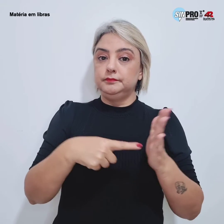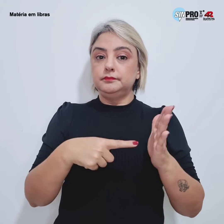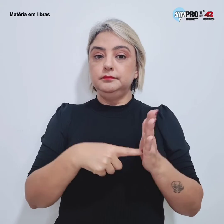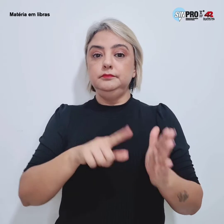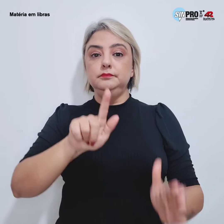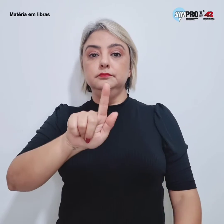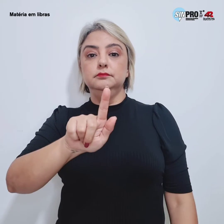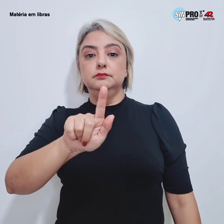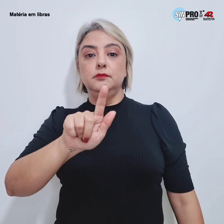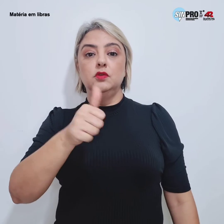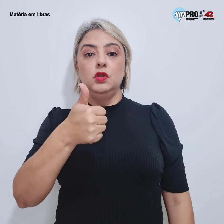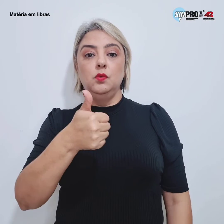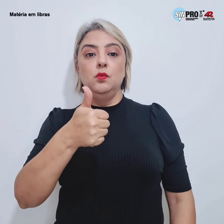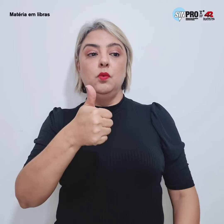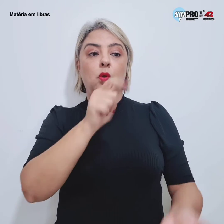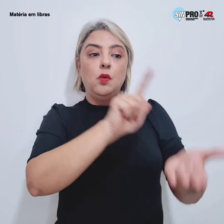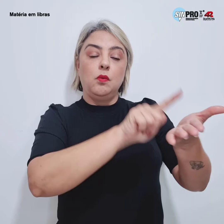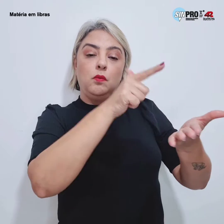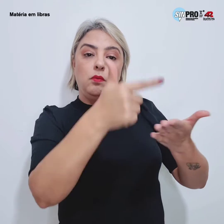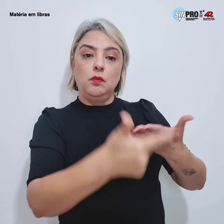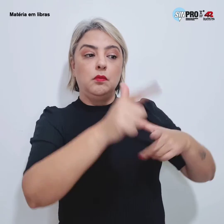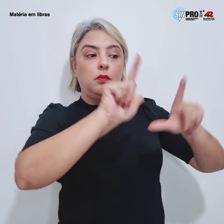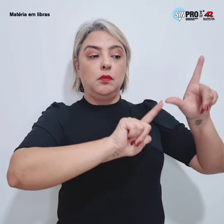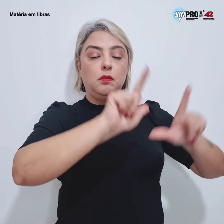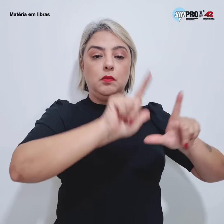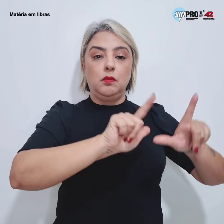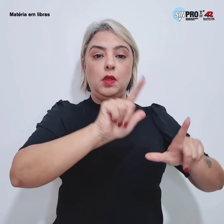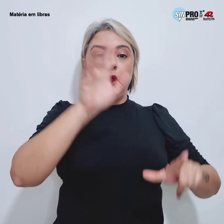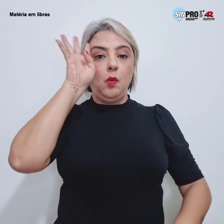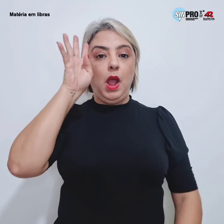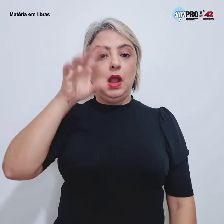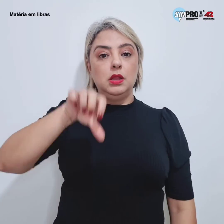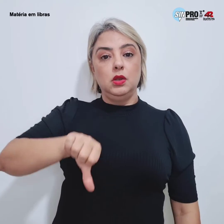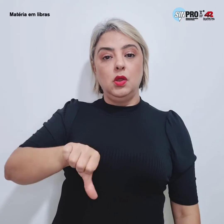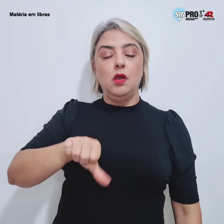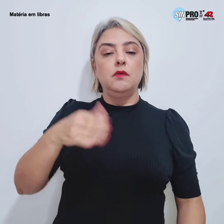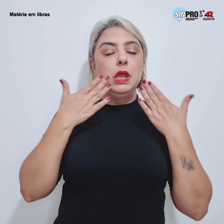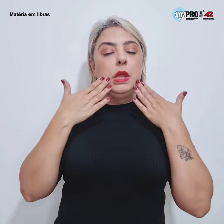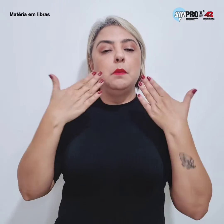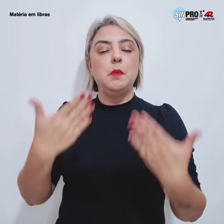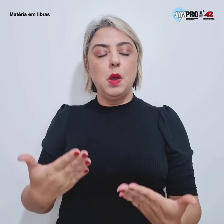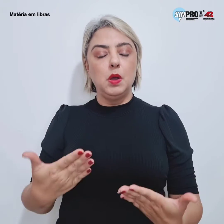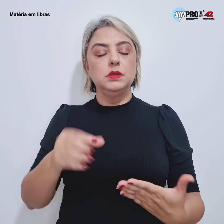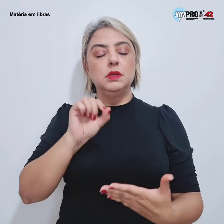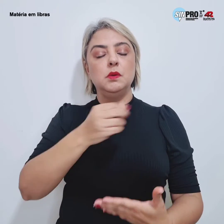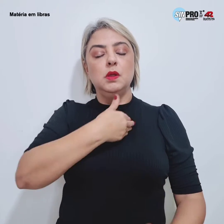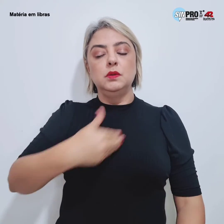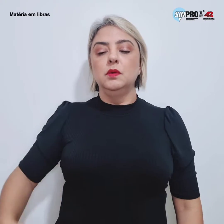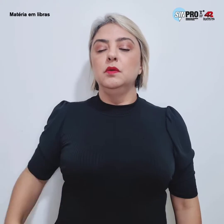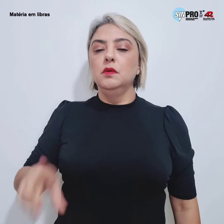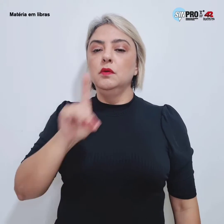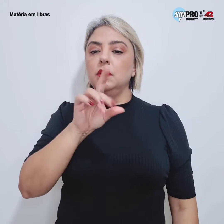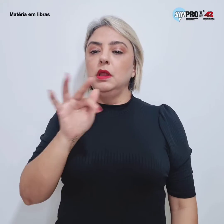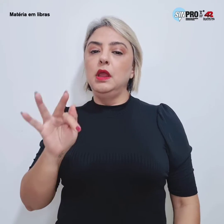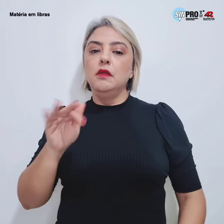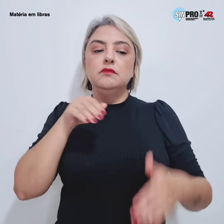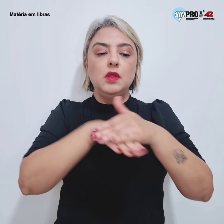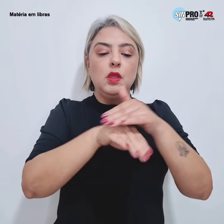A denúncia é do G1, veiculada nesta quarta-feira, dia 9, e revela que enquanto o GDF